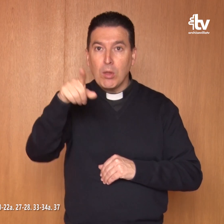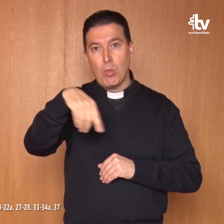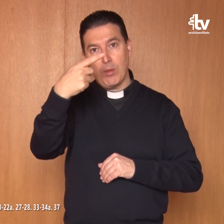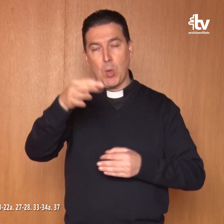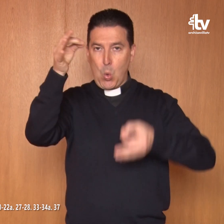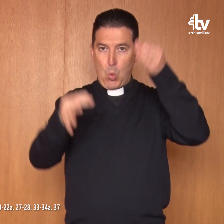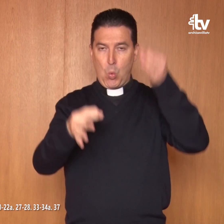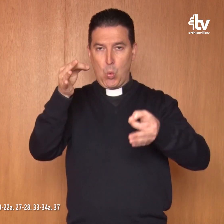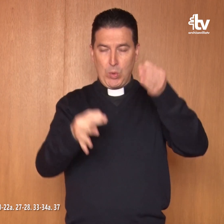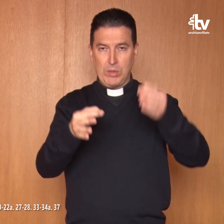reo de juicio